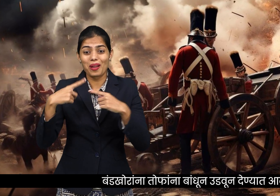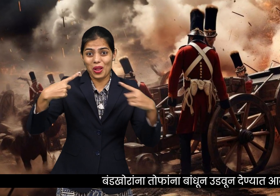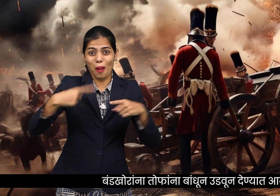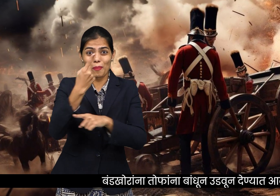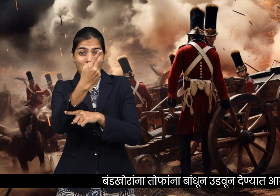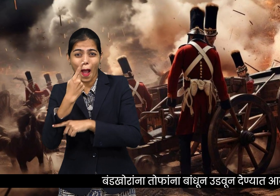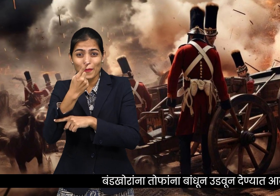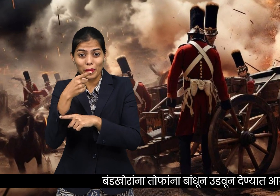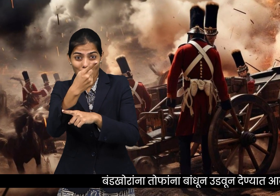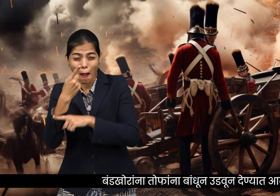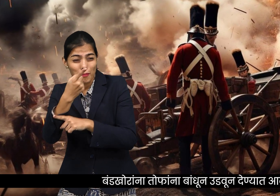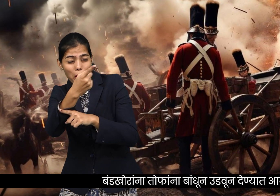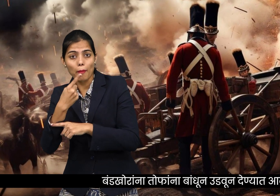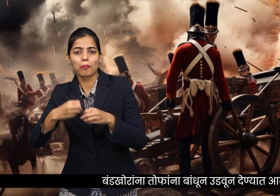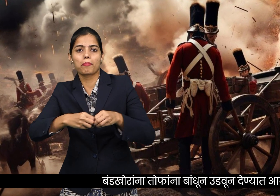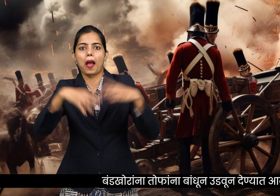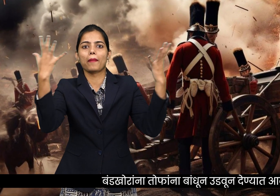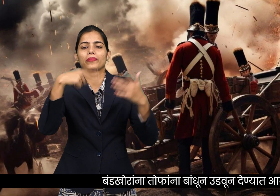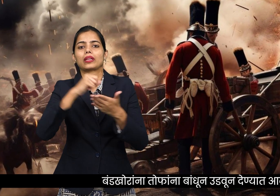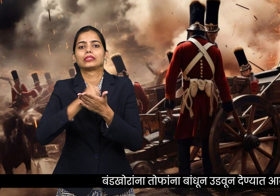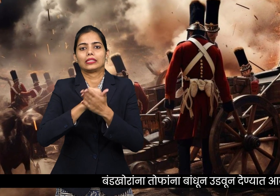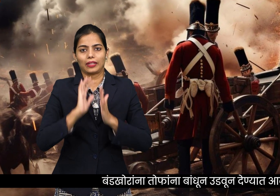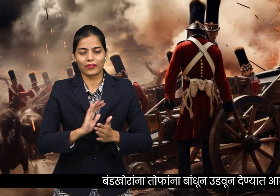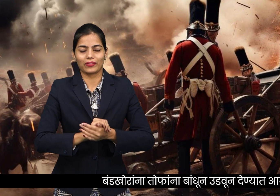उडवून देण्यात आले.